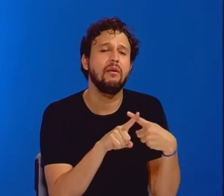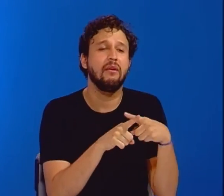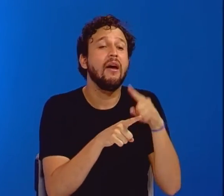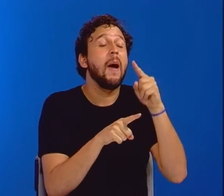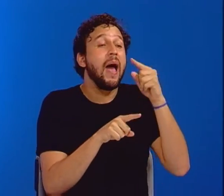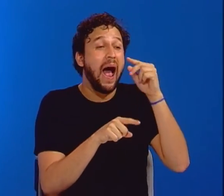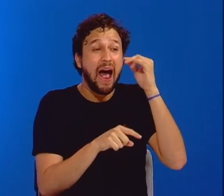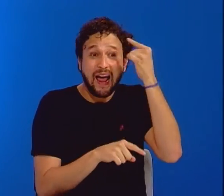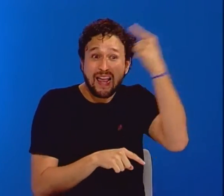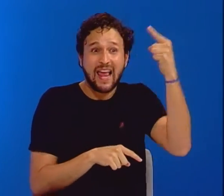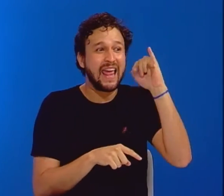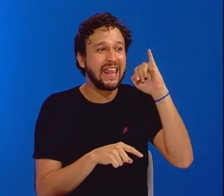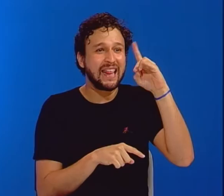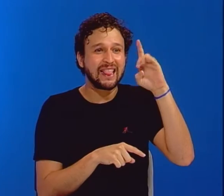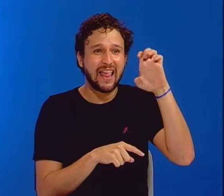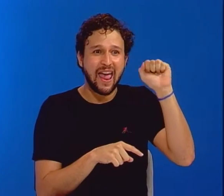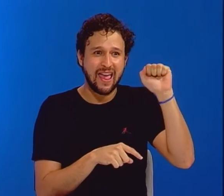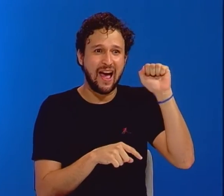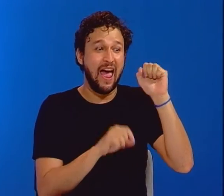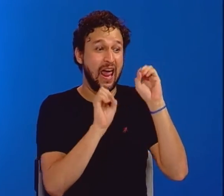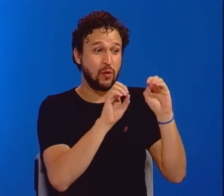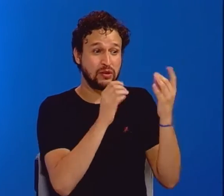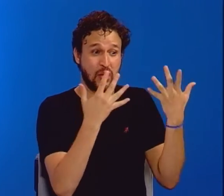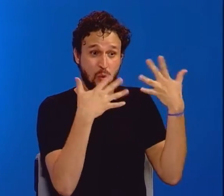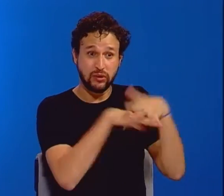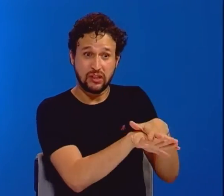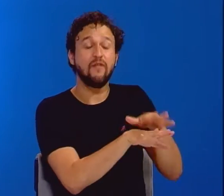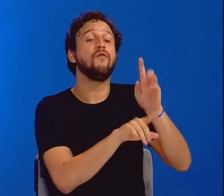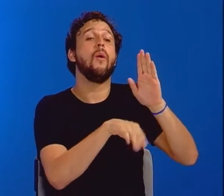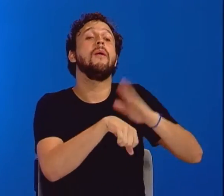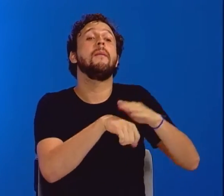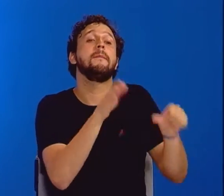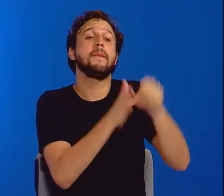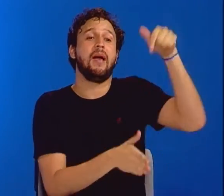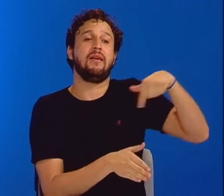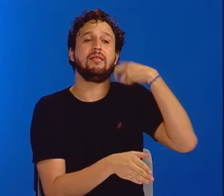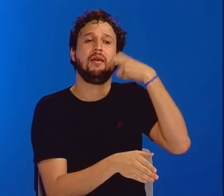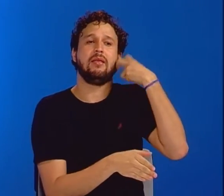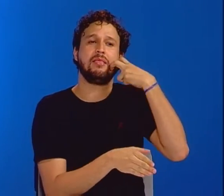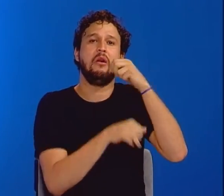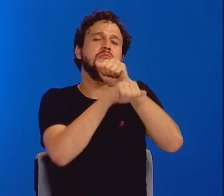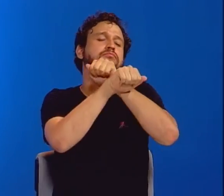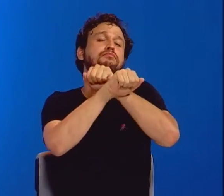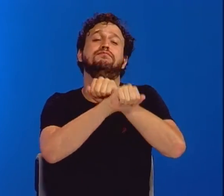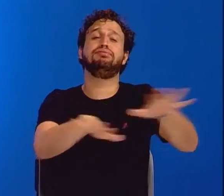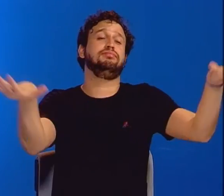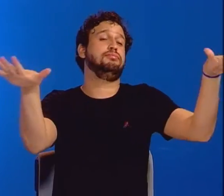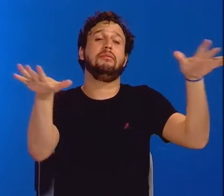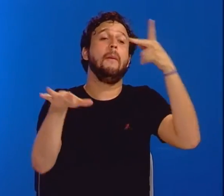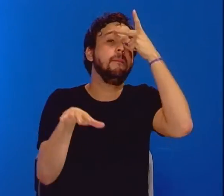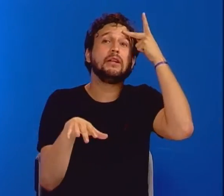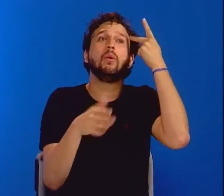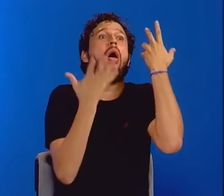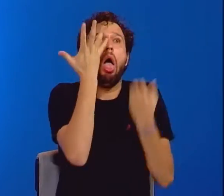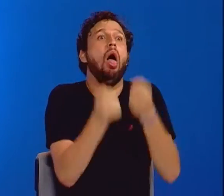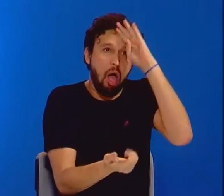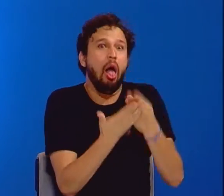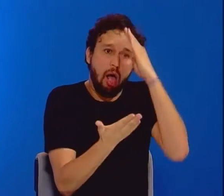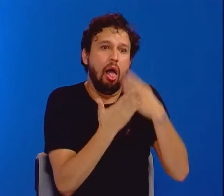é só no modelo inclusivo, porque a ideia da educação inclusiva ela difundiu-se a partir daqui